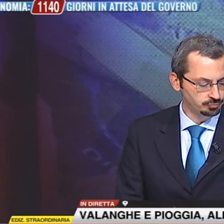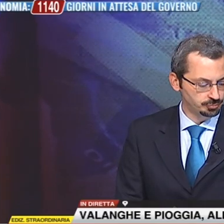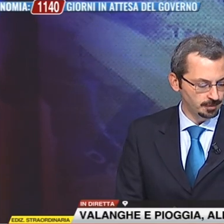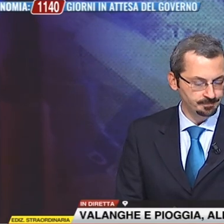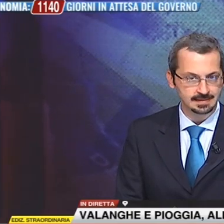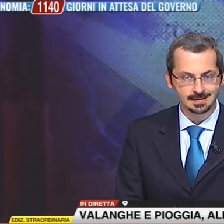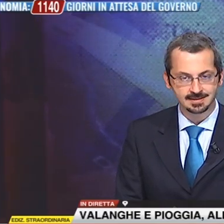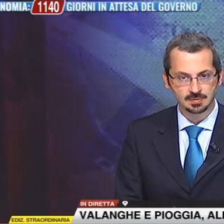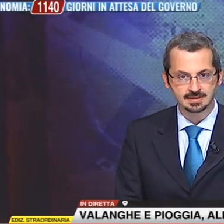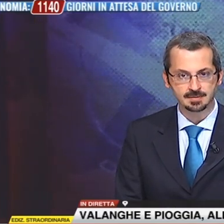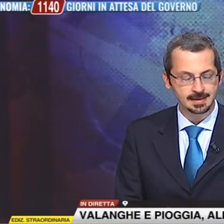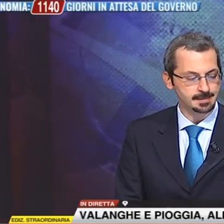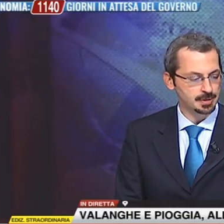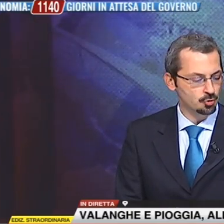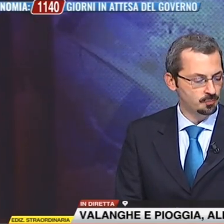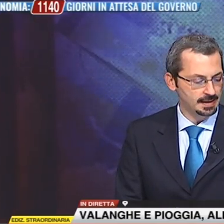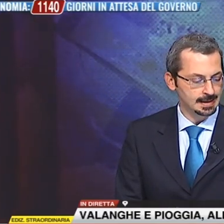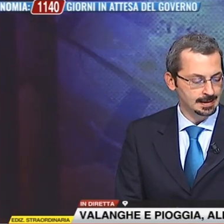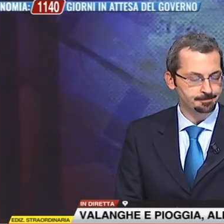fare il punto della situazione.